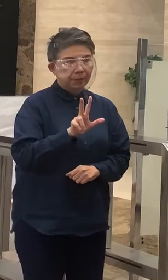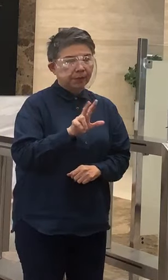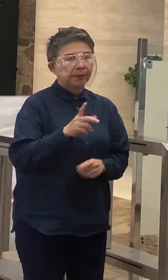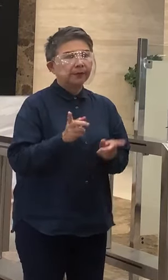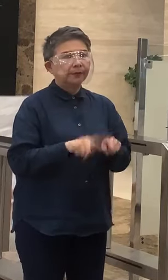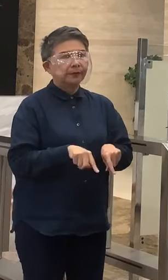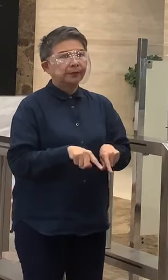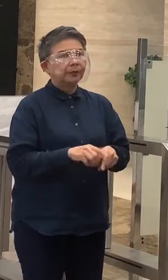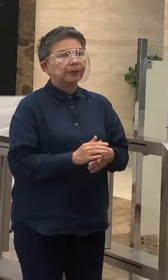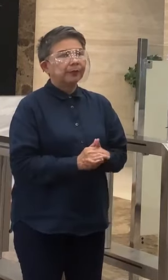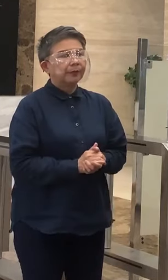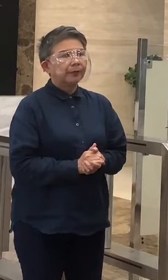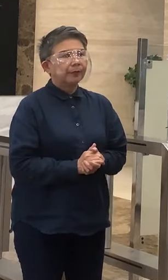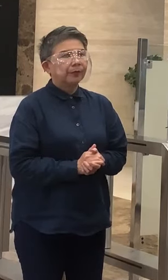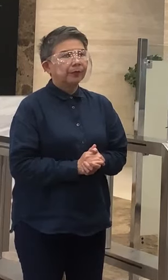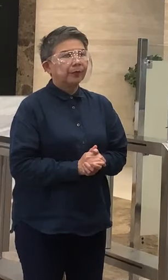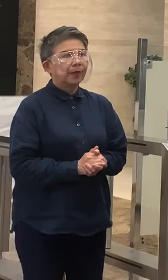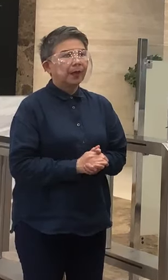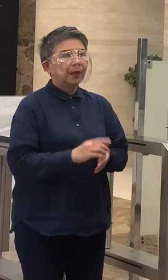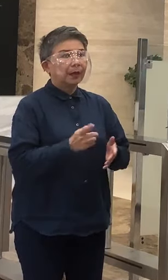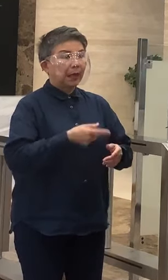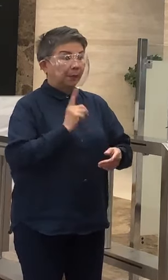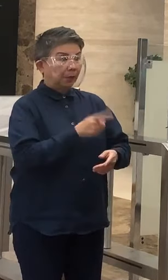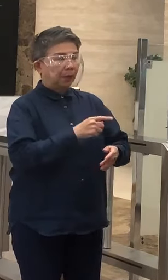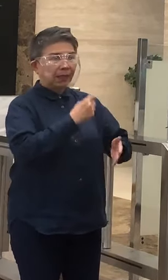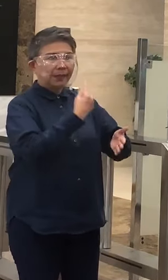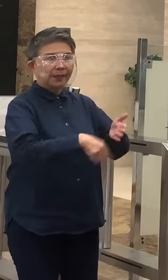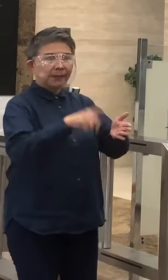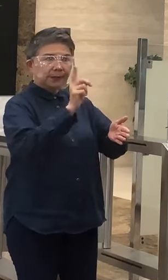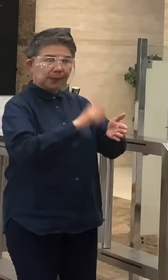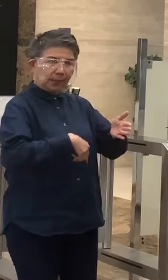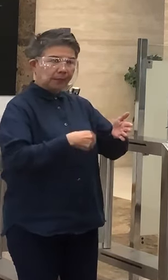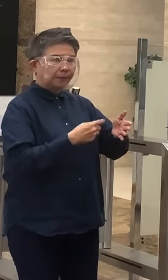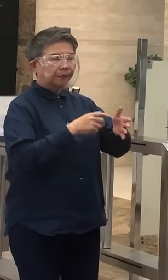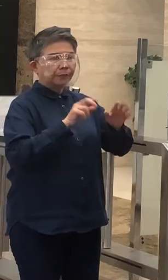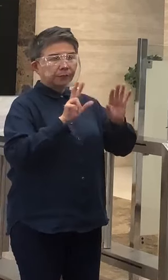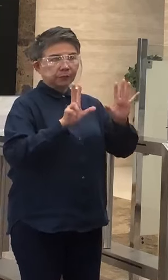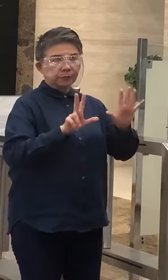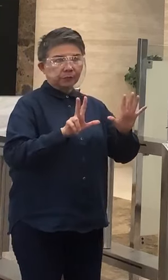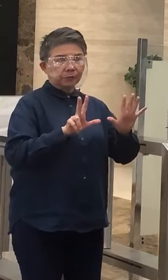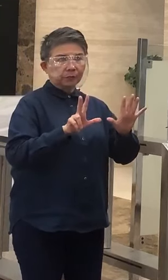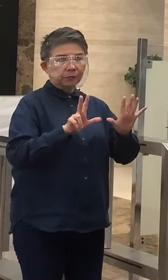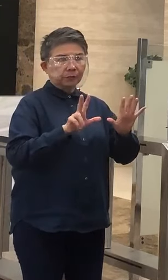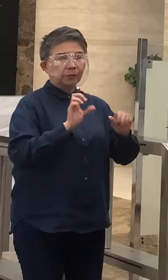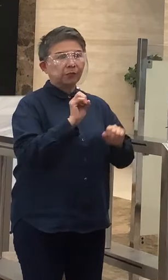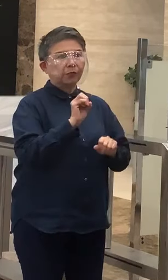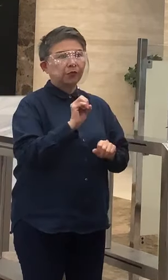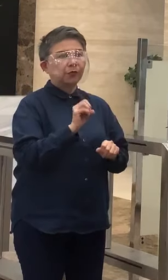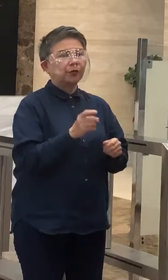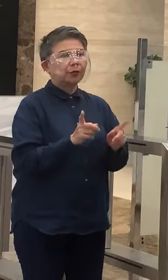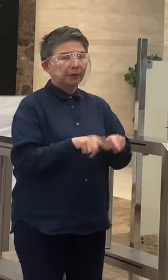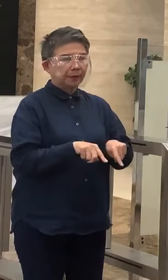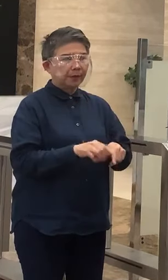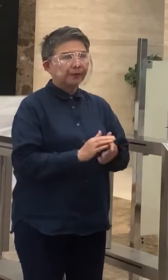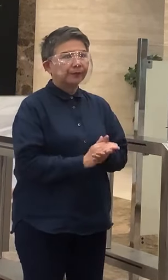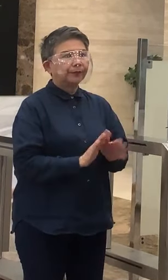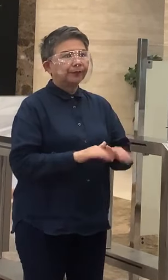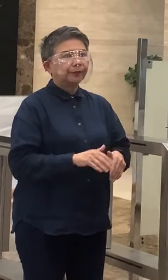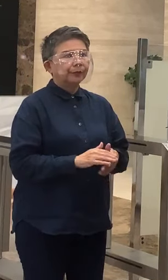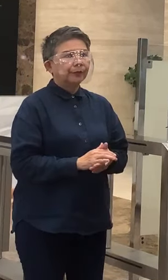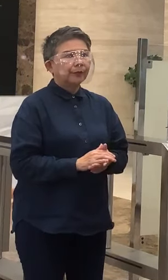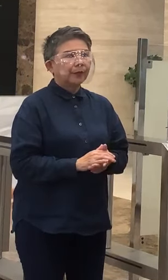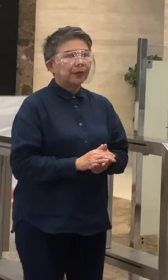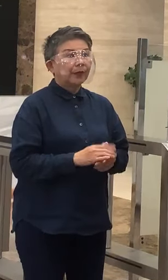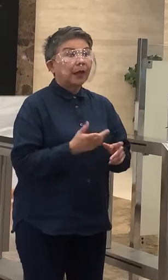kejadian dengan meninggalkan bilang 80 kejadian dan